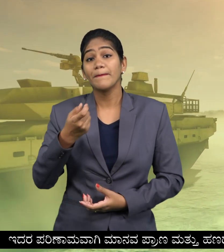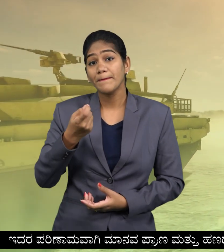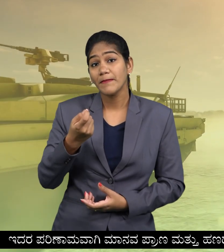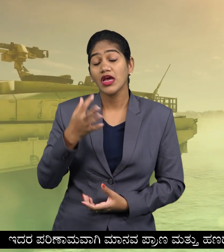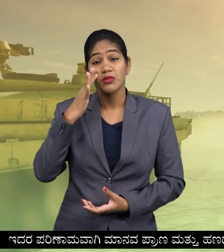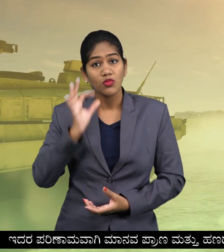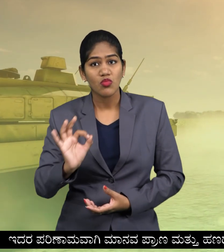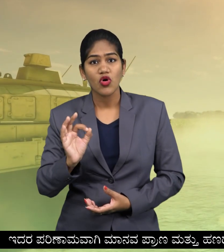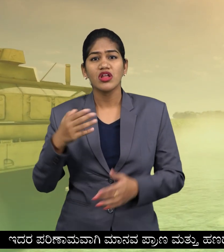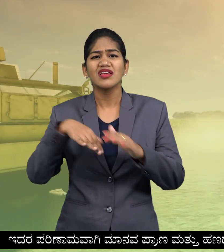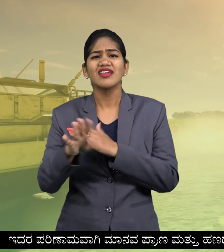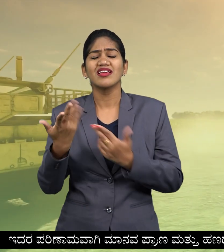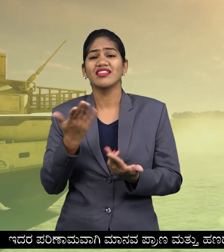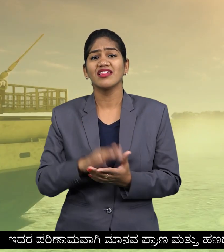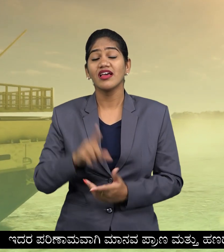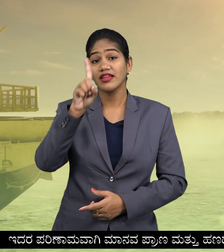1962ರ ಸಂಘರ್ಷದಲ್ಲಿ.